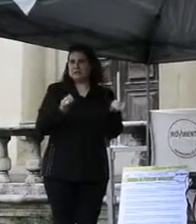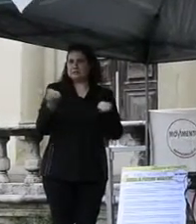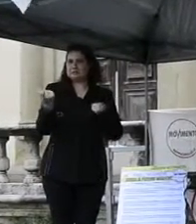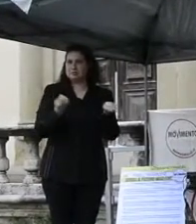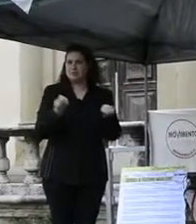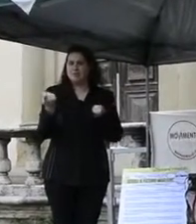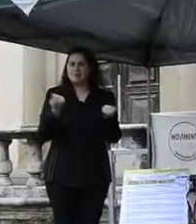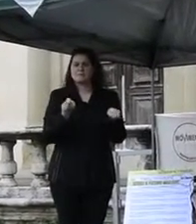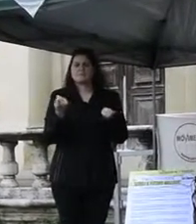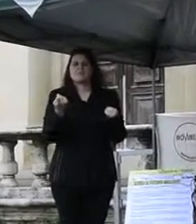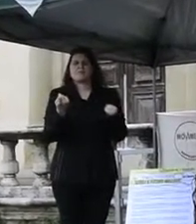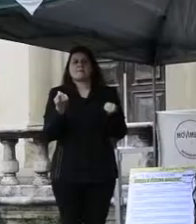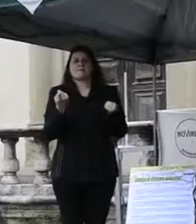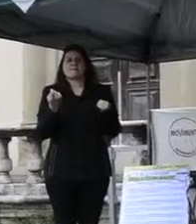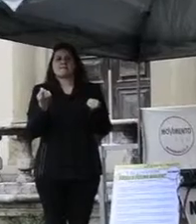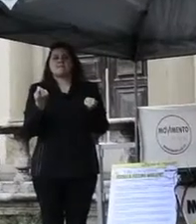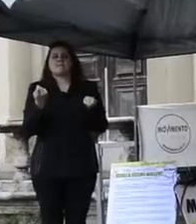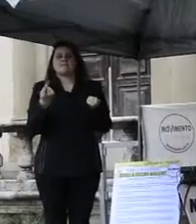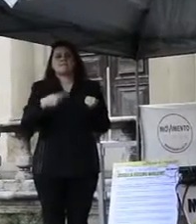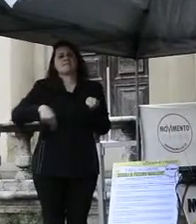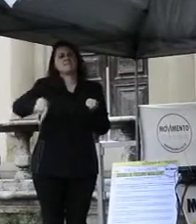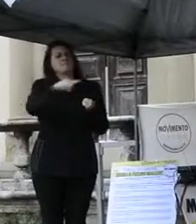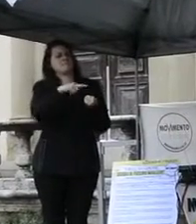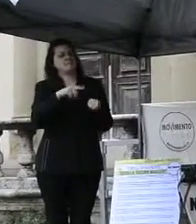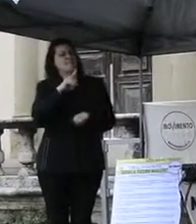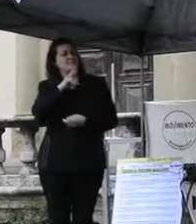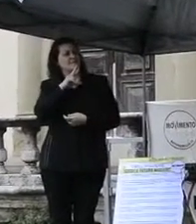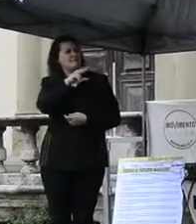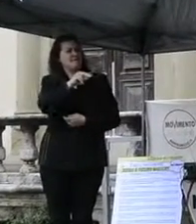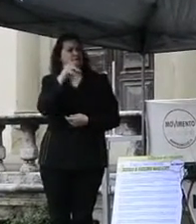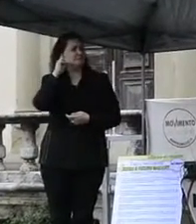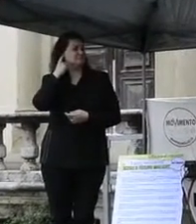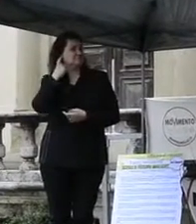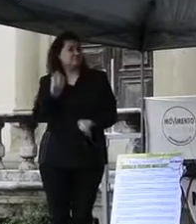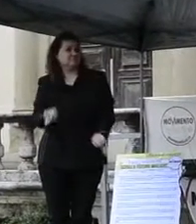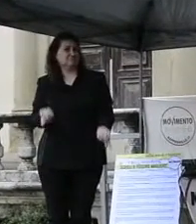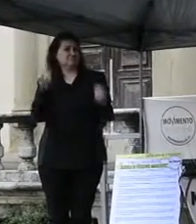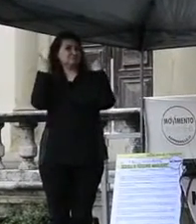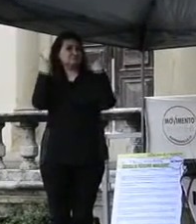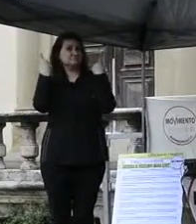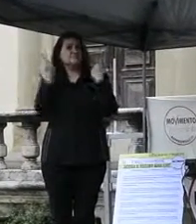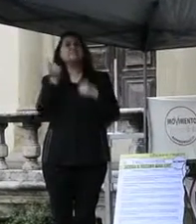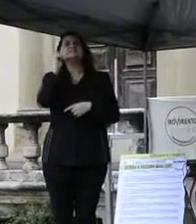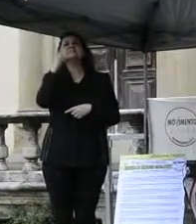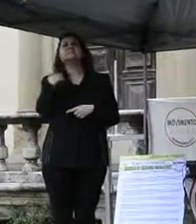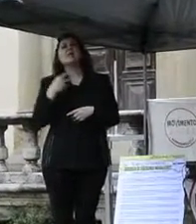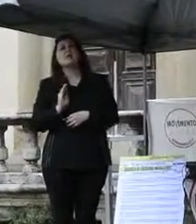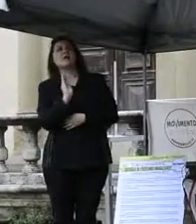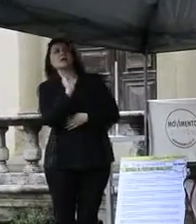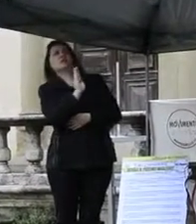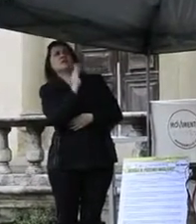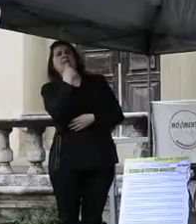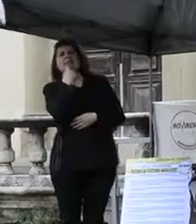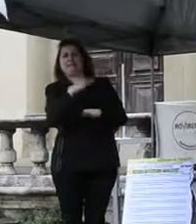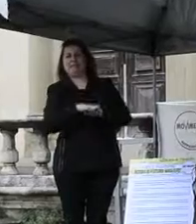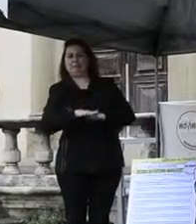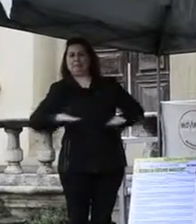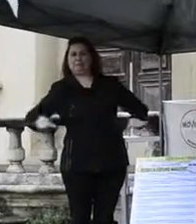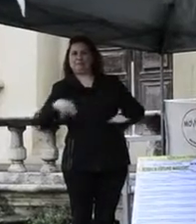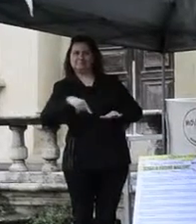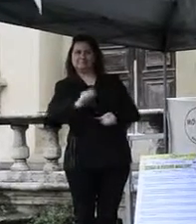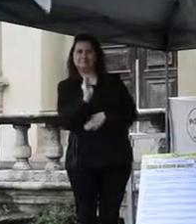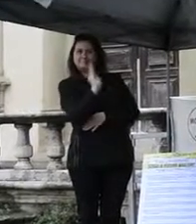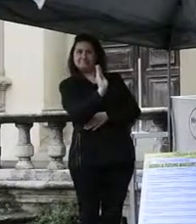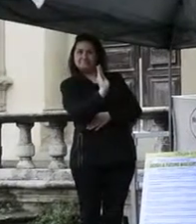loro, sono praticamente sordi a qualunque istanza che provenga dal basso, e come voi